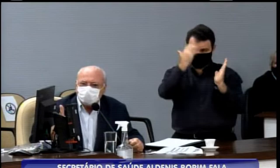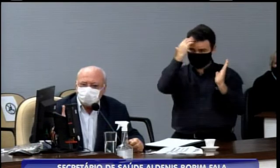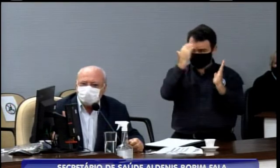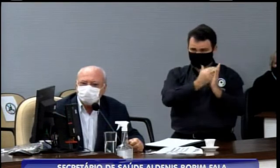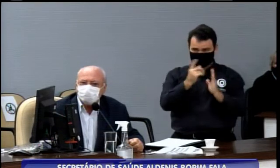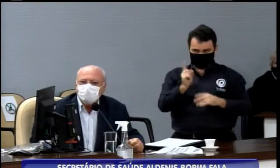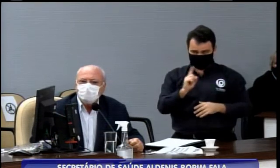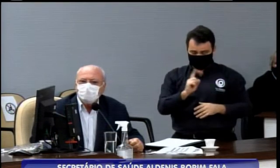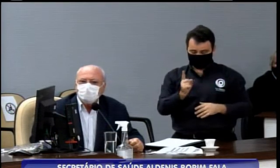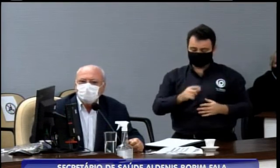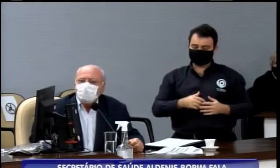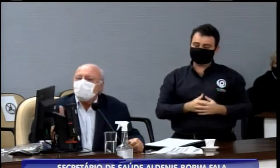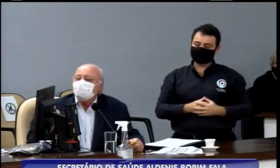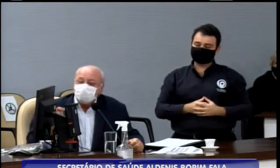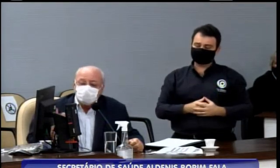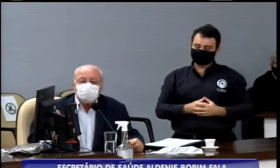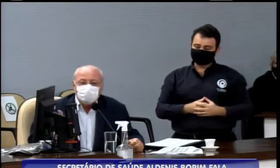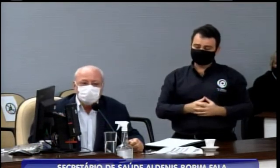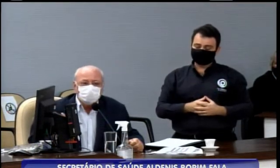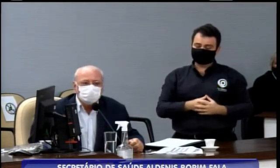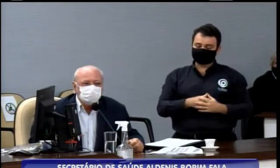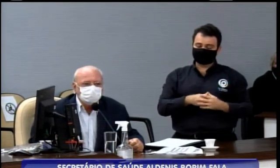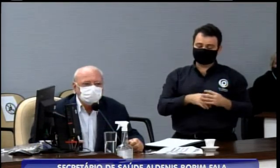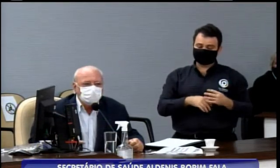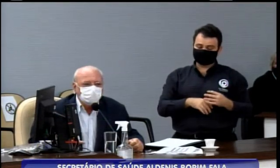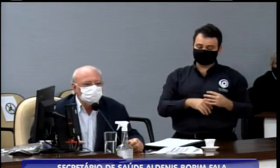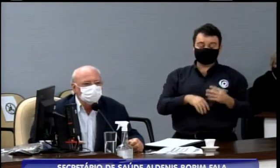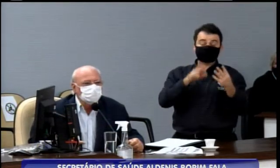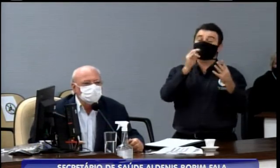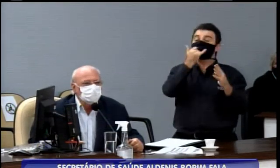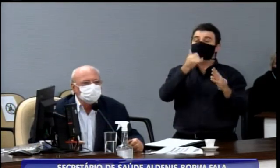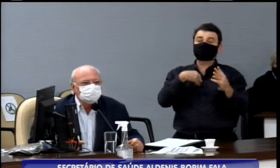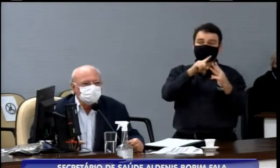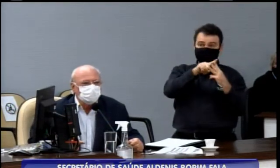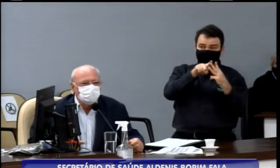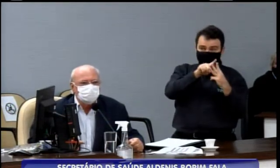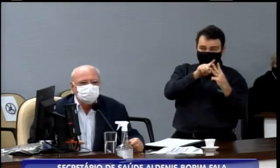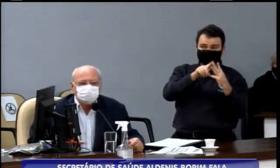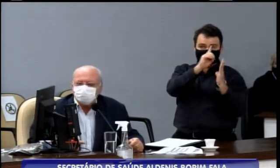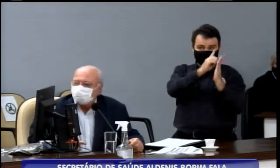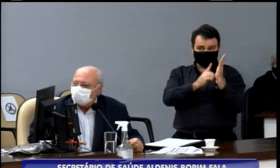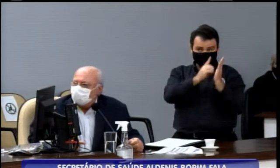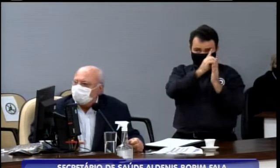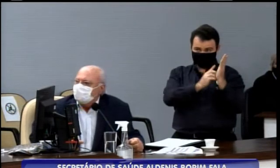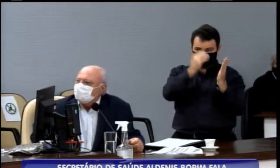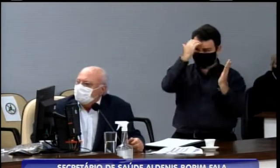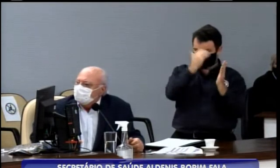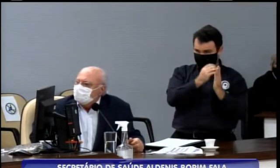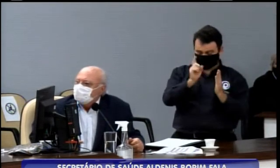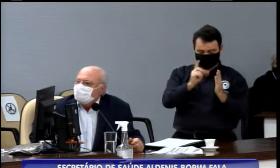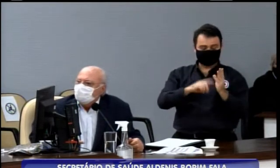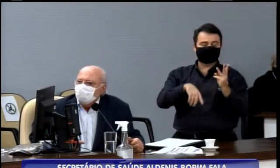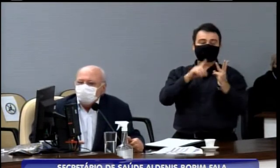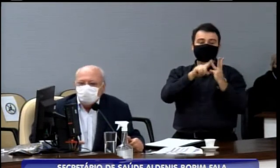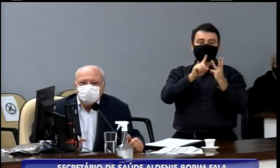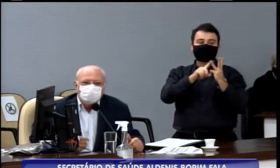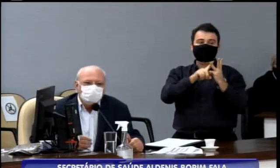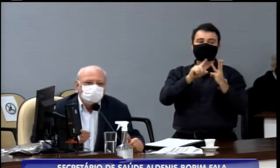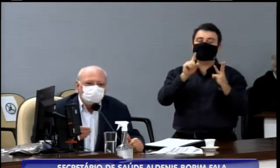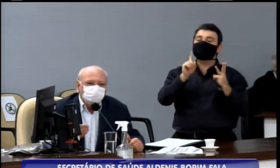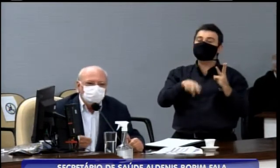cumprir o decreto, 2 por não cumprir o decreto, uma que não tinha balanço social,